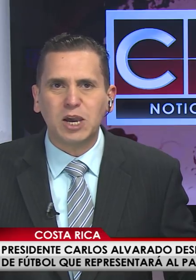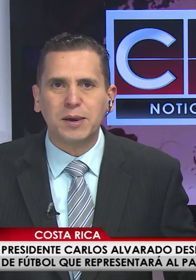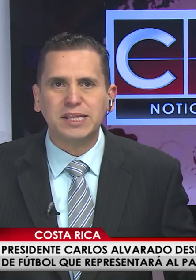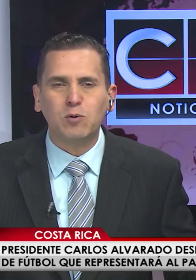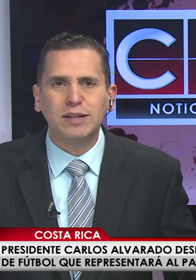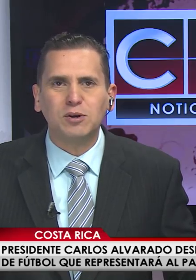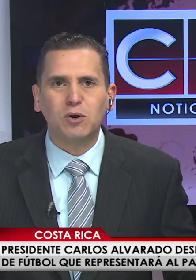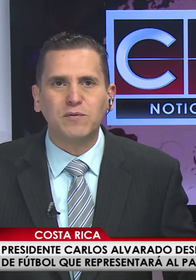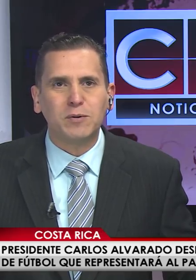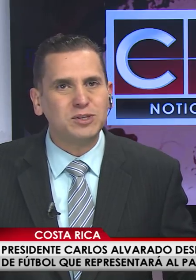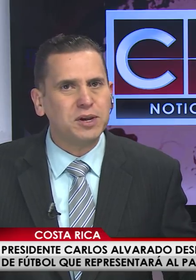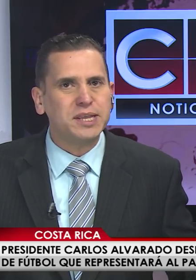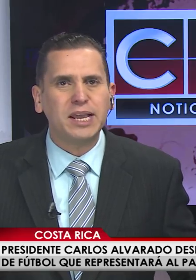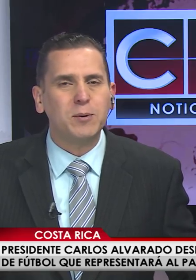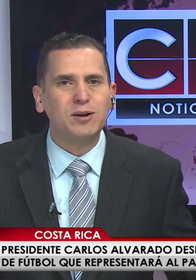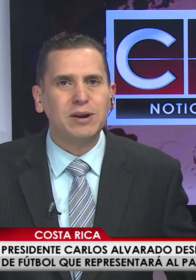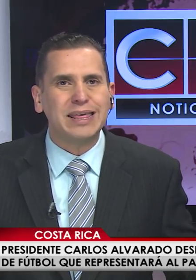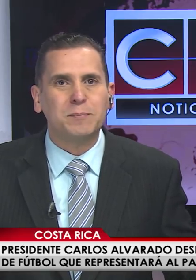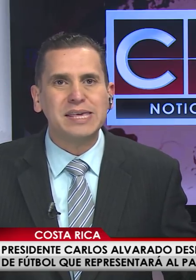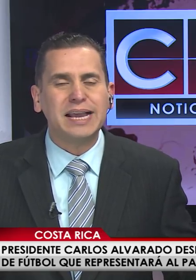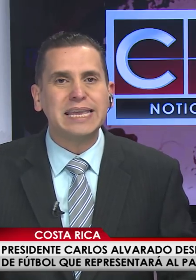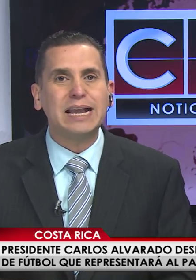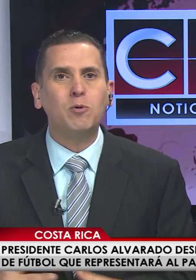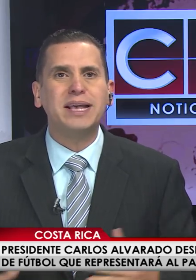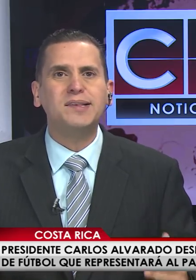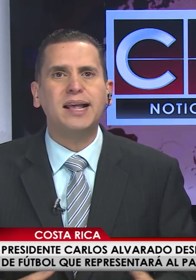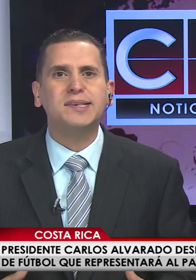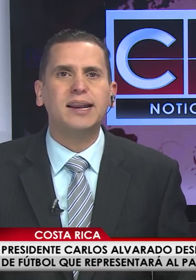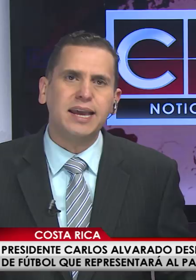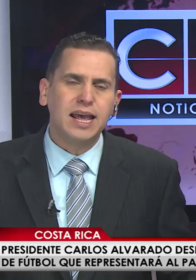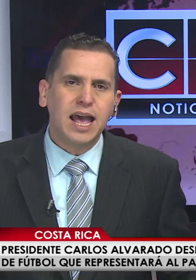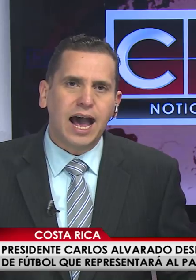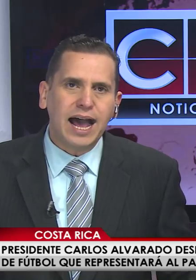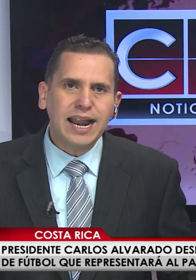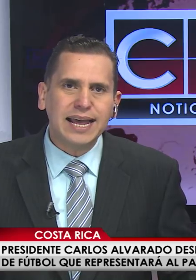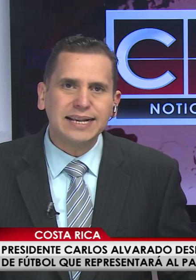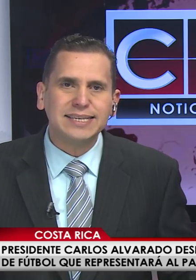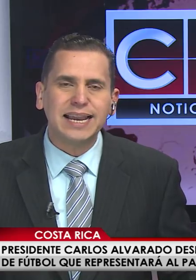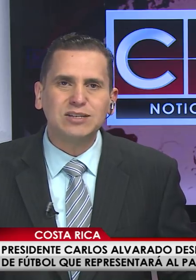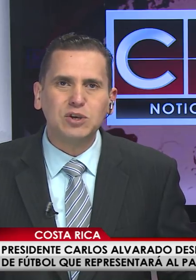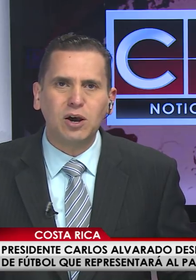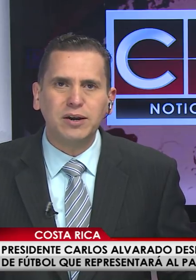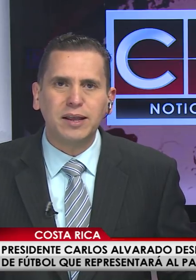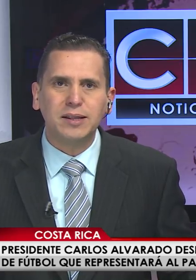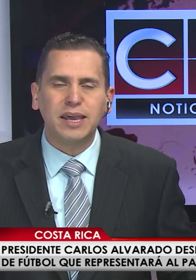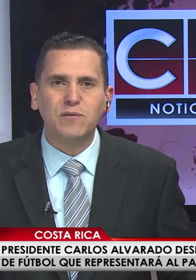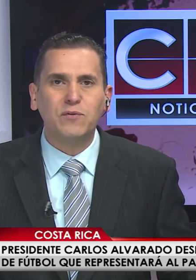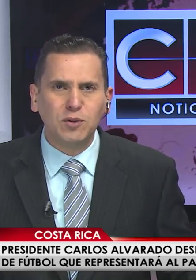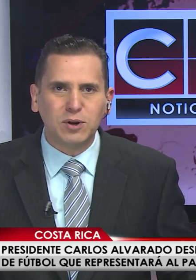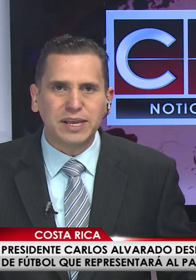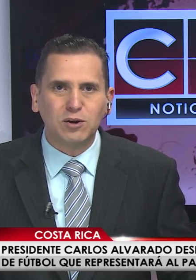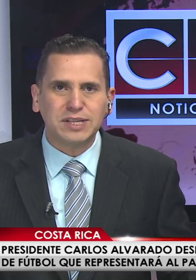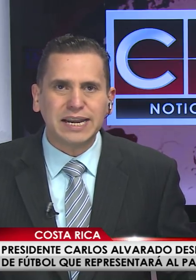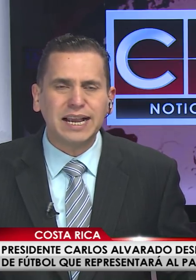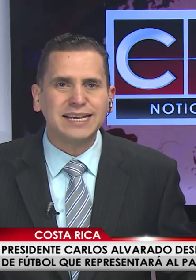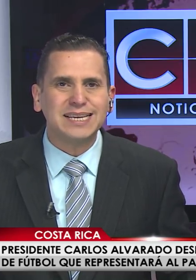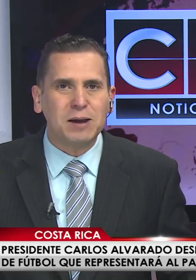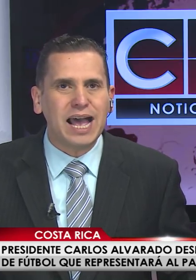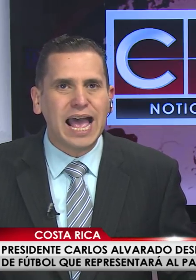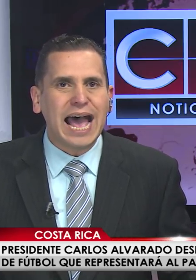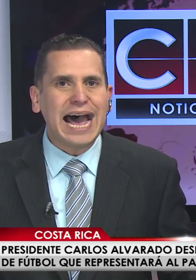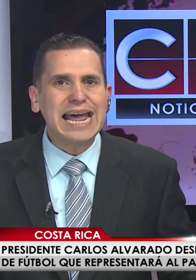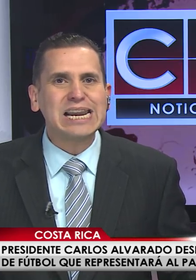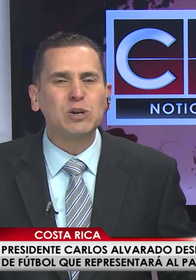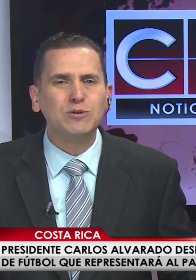de CB24, con información que tiene que ver con la despedida que ya comienzan a hacerle a la selección de fútbol de Costa Rica que